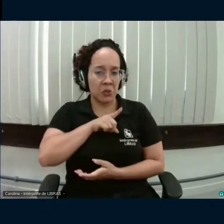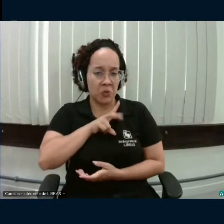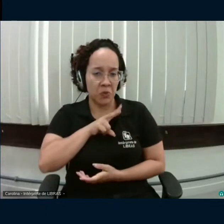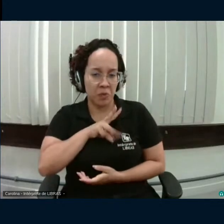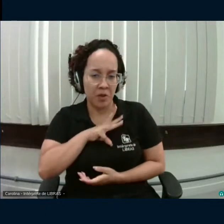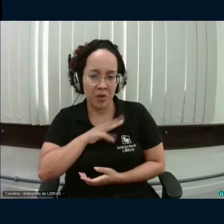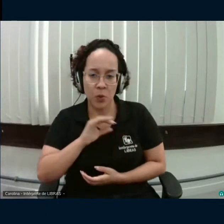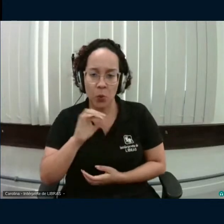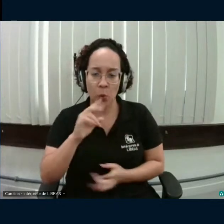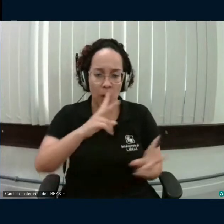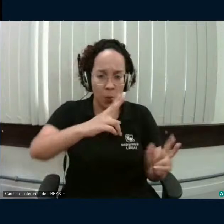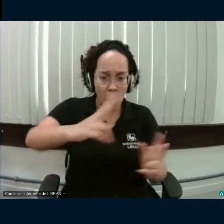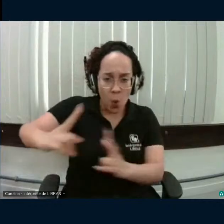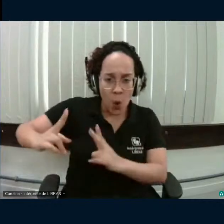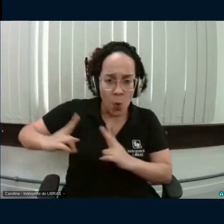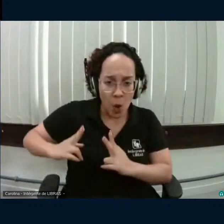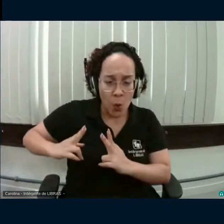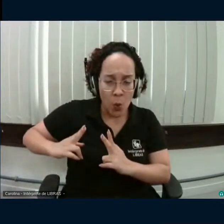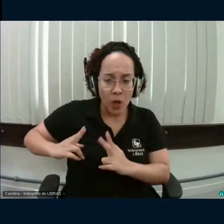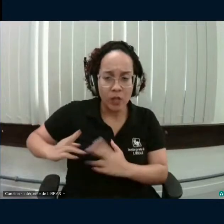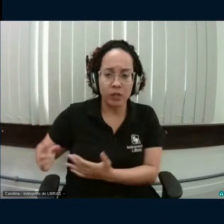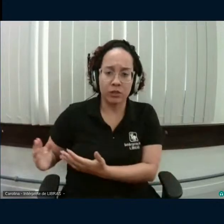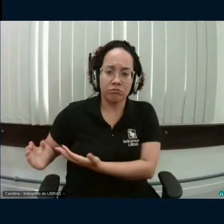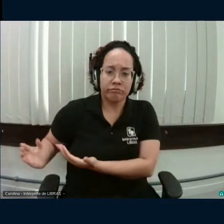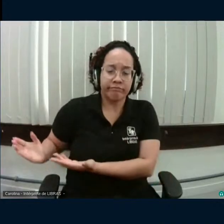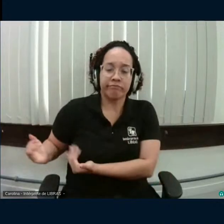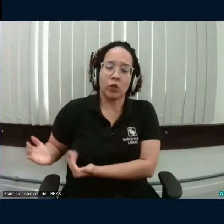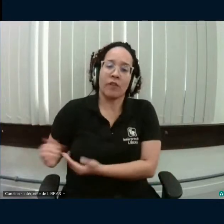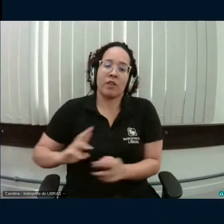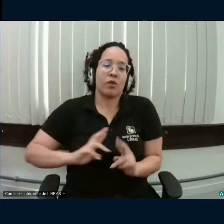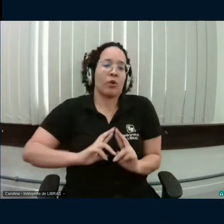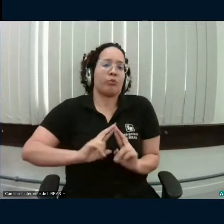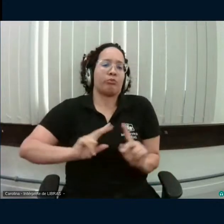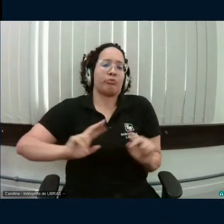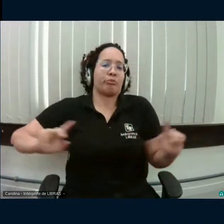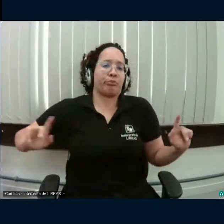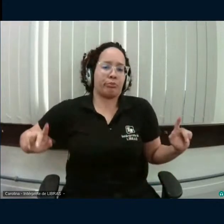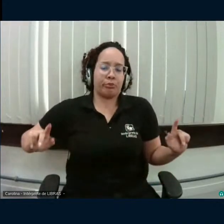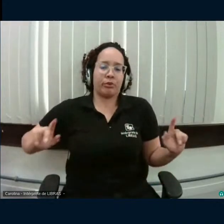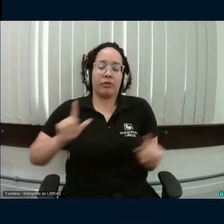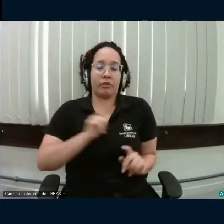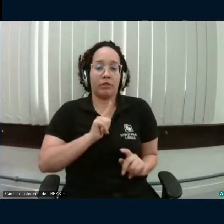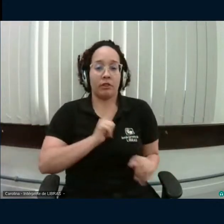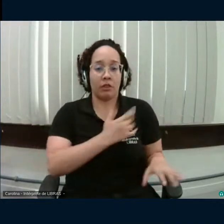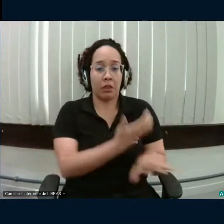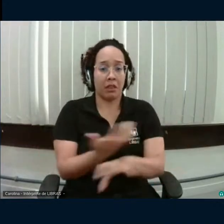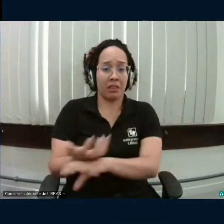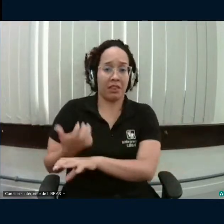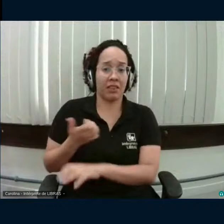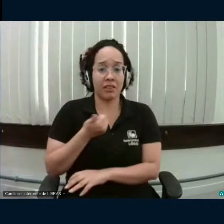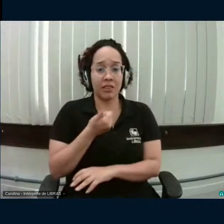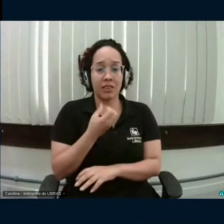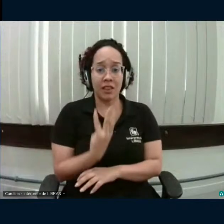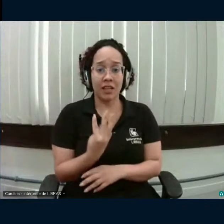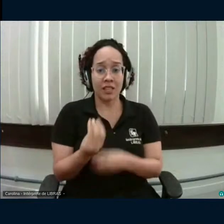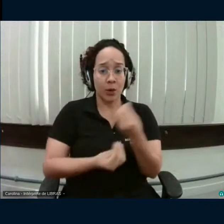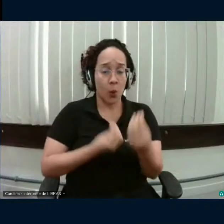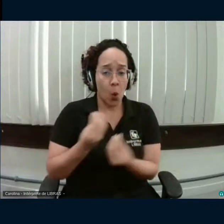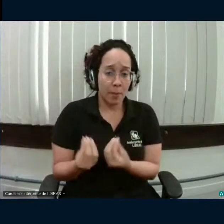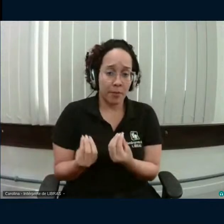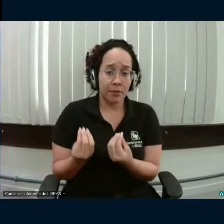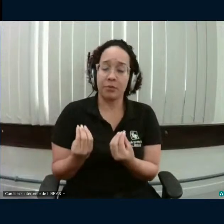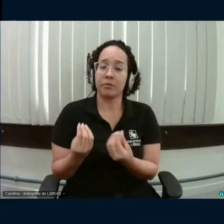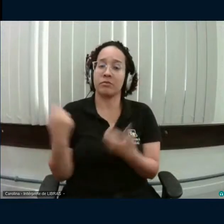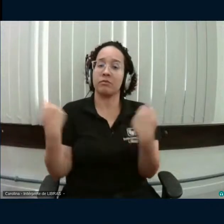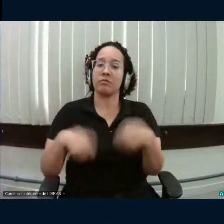uma juventude que, abre aspas, não suportaria estudar 13 disciplinas. Então, teria que criar os itinerários. Né?